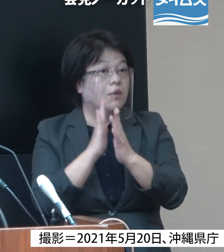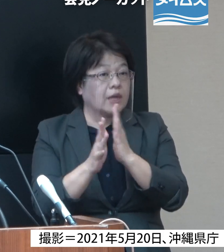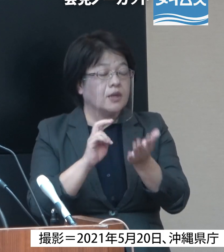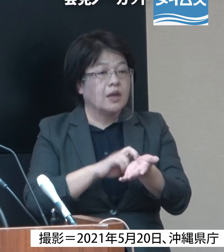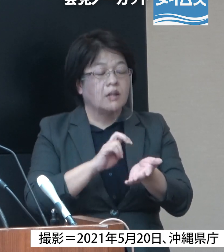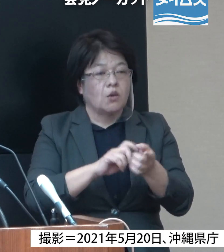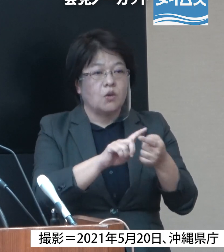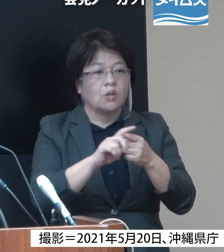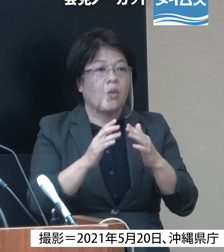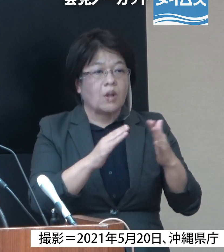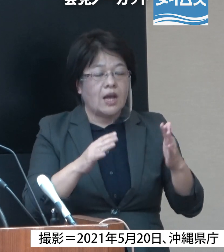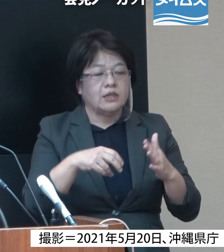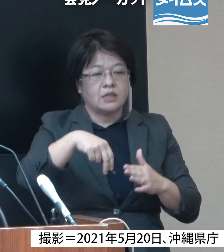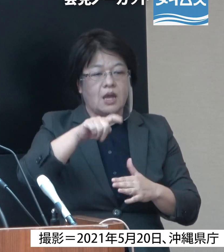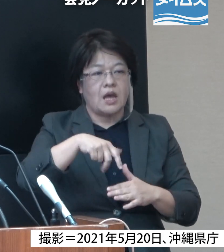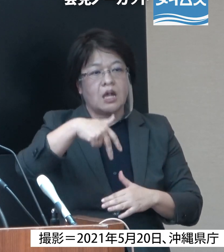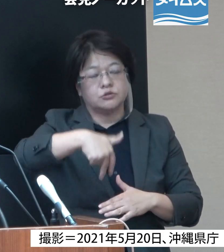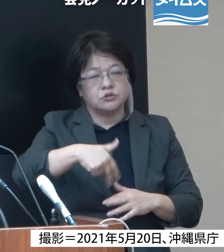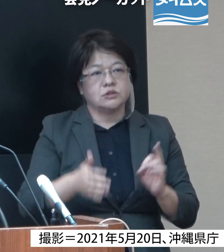ナースセンター